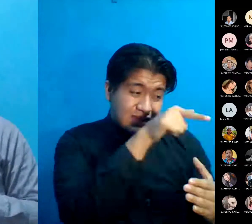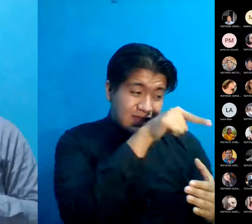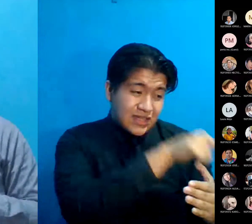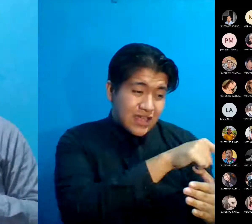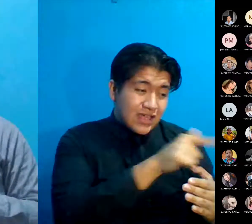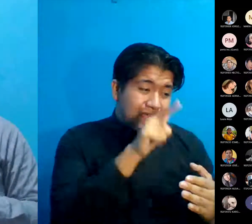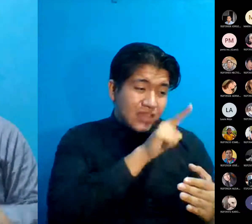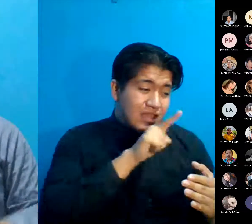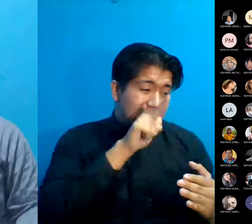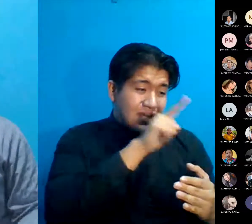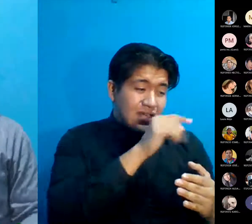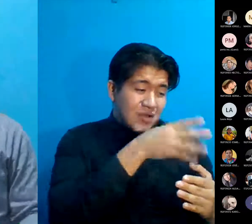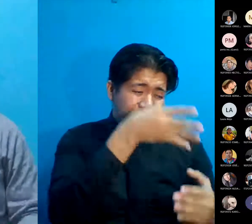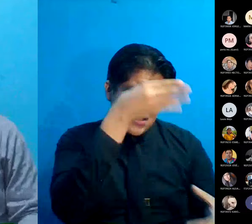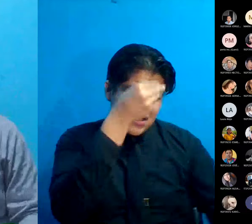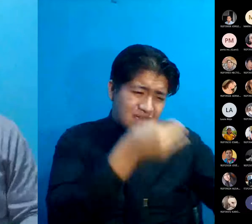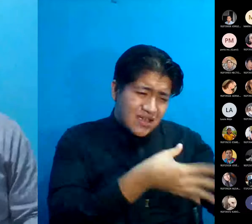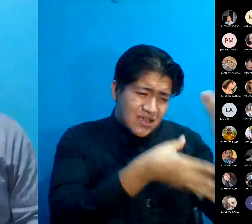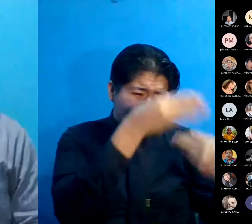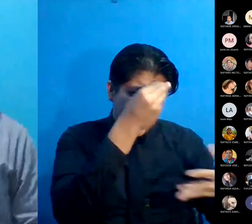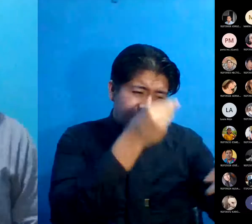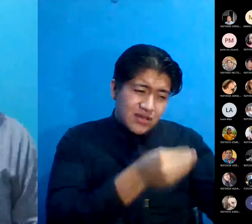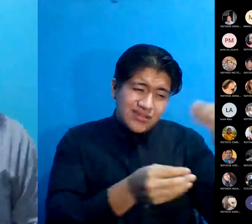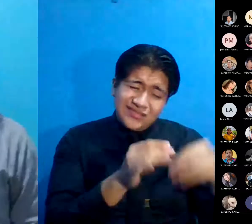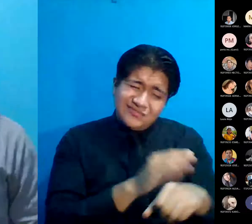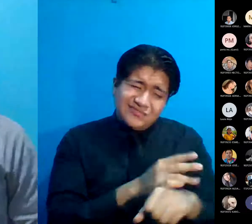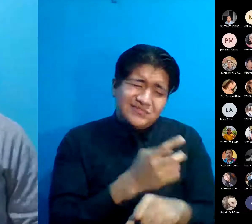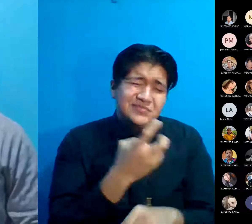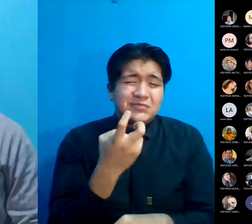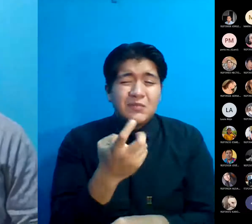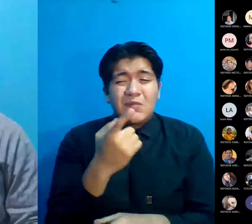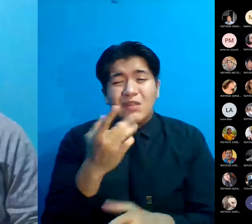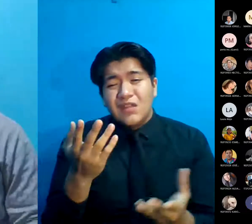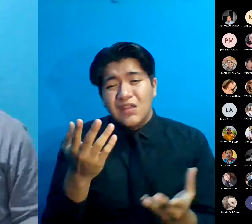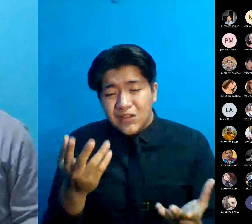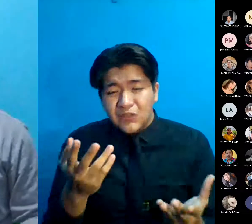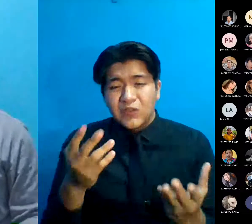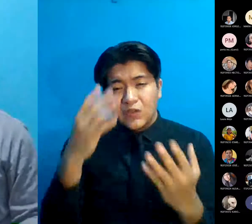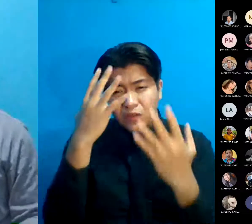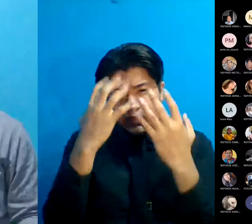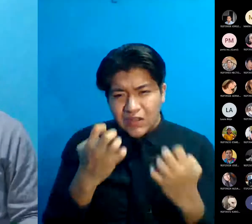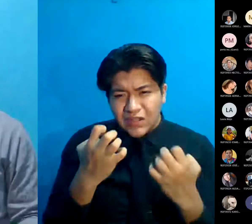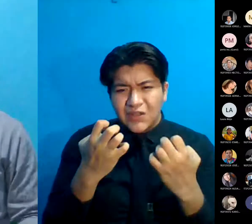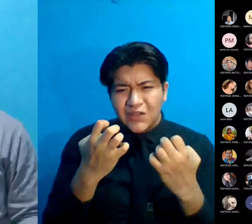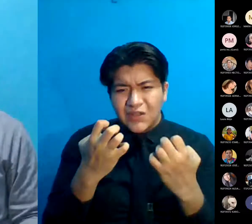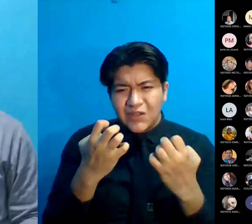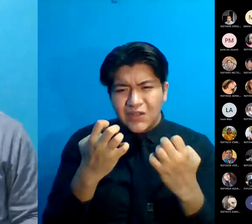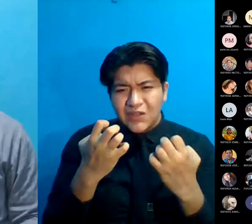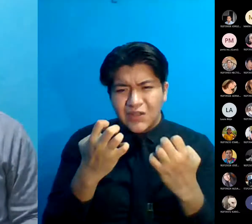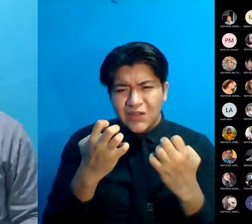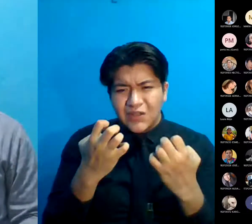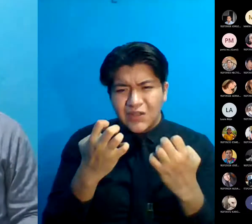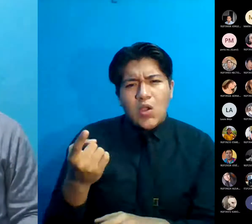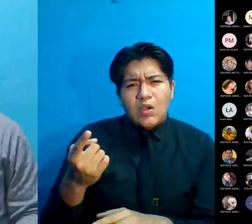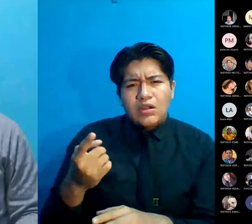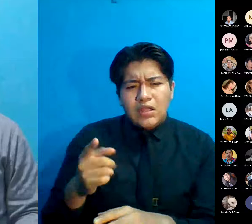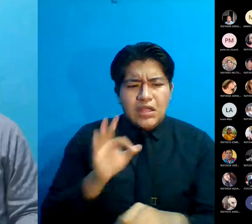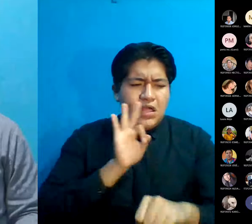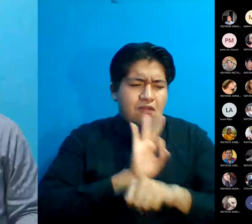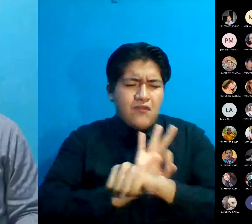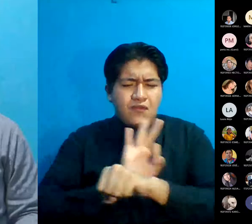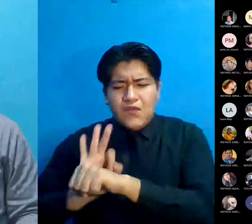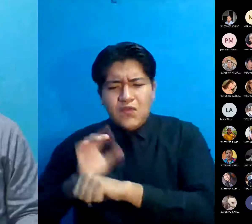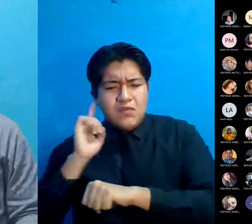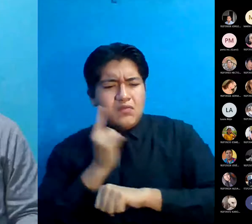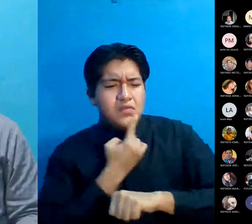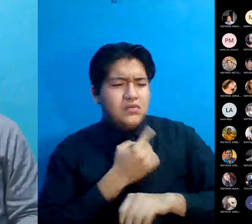Y esto pues, es trágico, es triste, pero también es un punto a favor incluso de la comunidad sorda